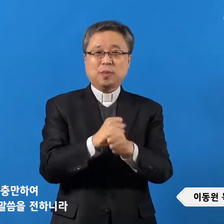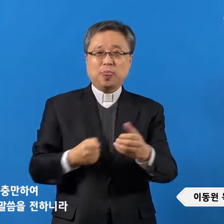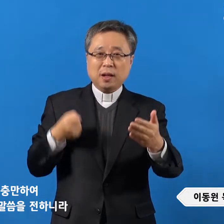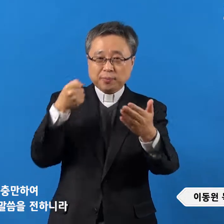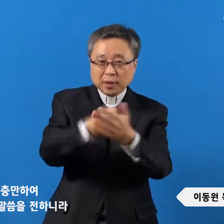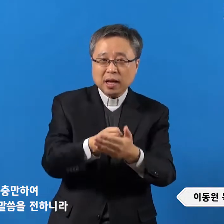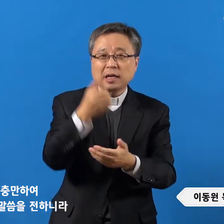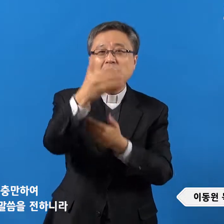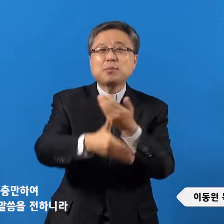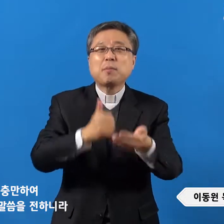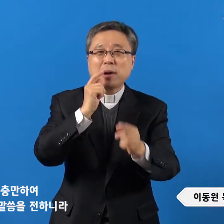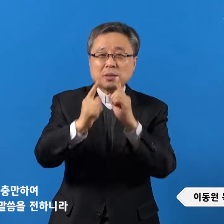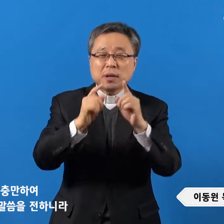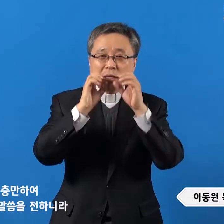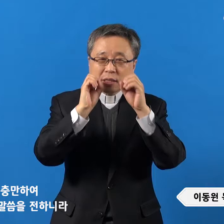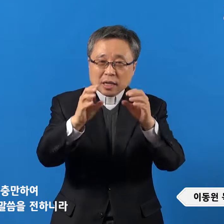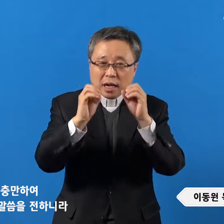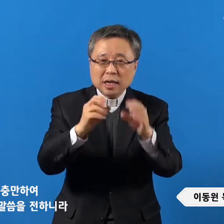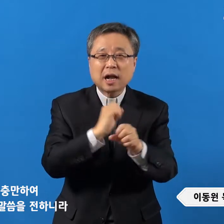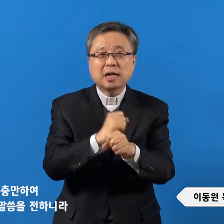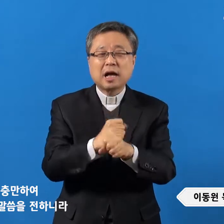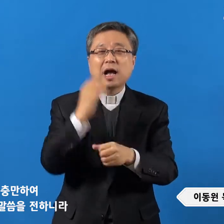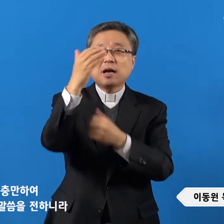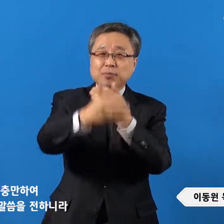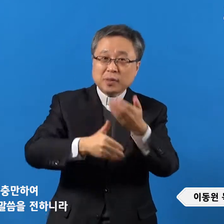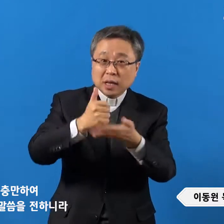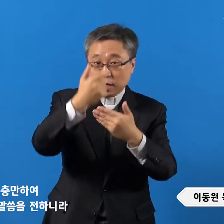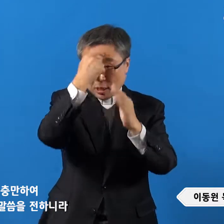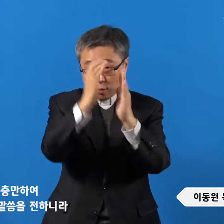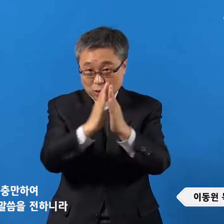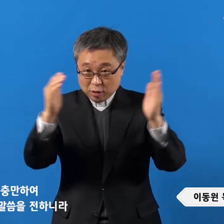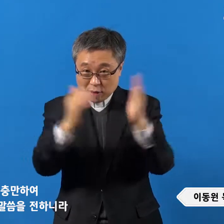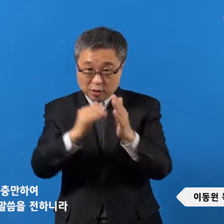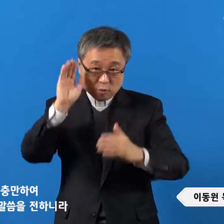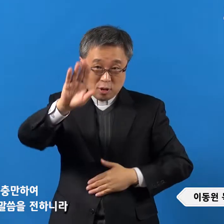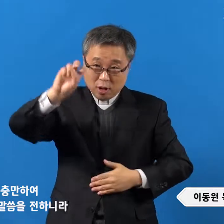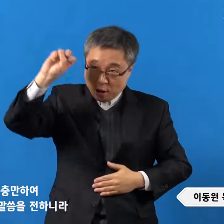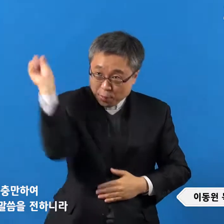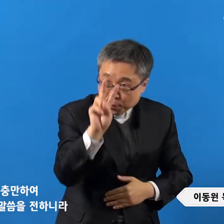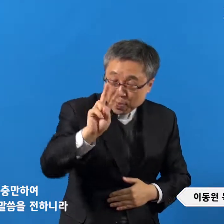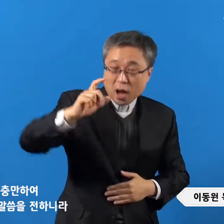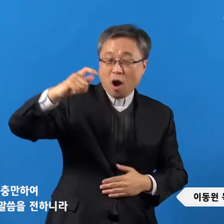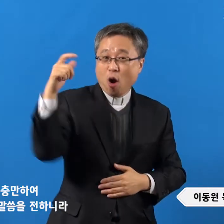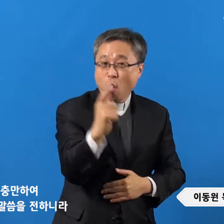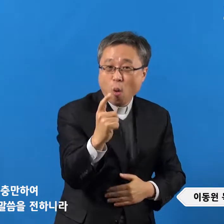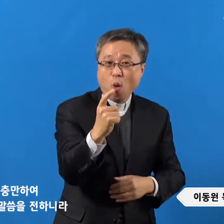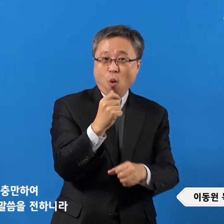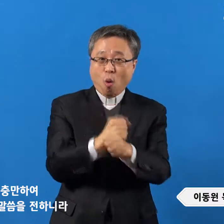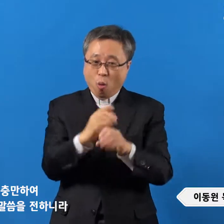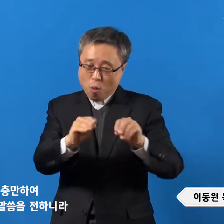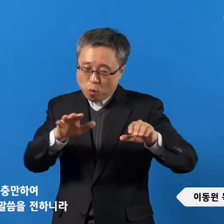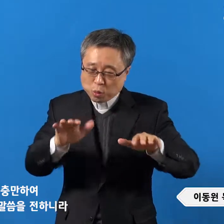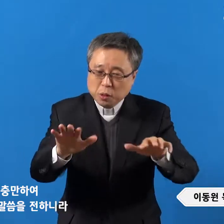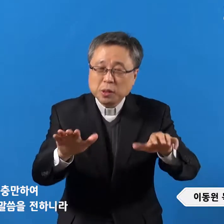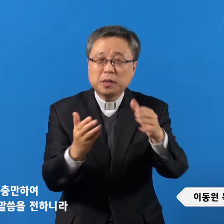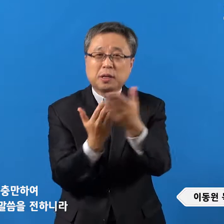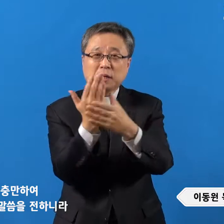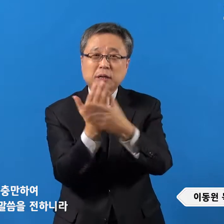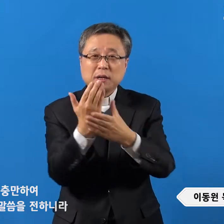전하니라. 그들이 하나님 앞에 기도가 마무리되자마자 갑자기 강력한 지진이 일어납니다. 그 터를